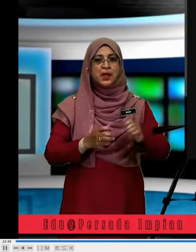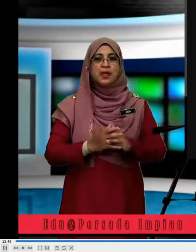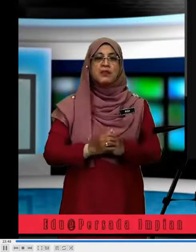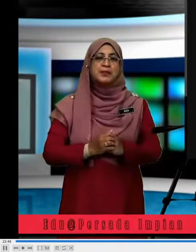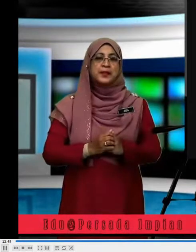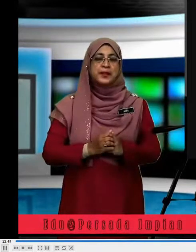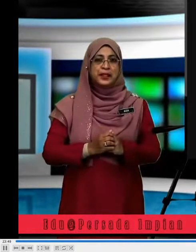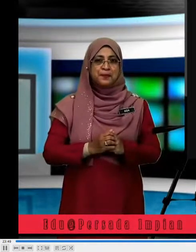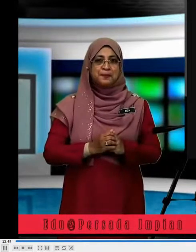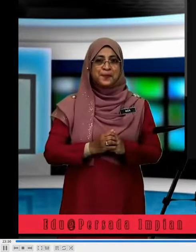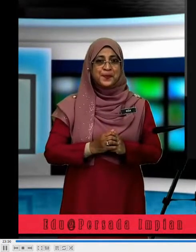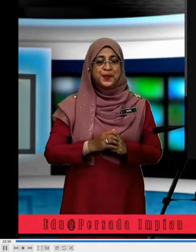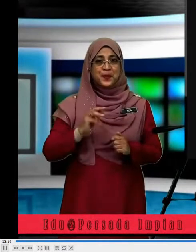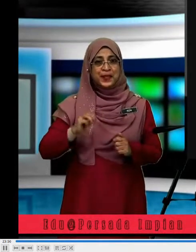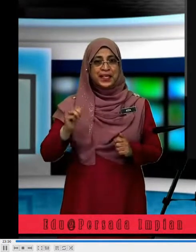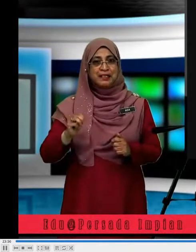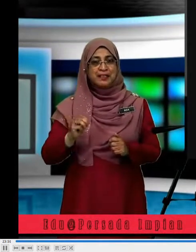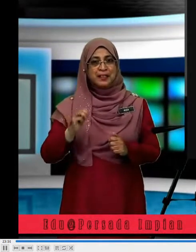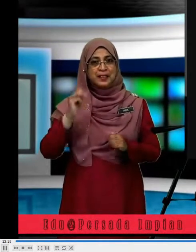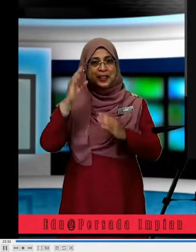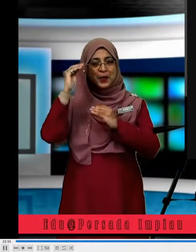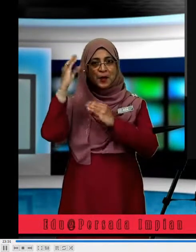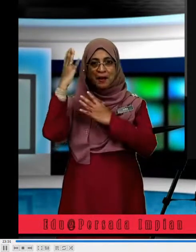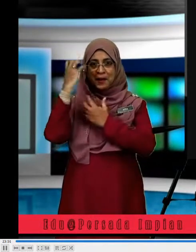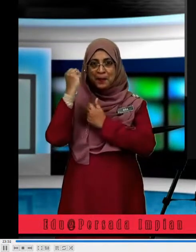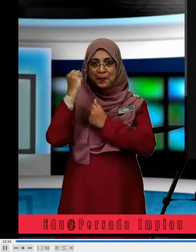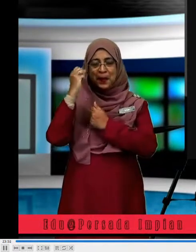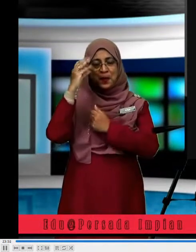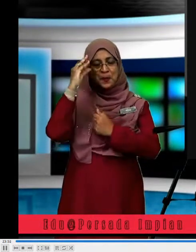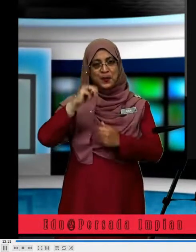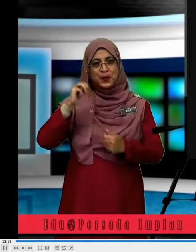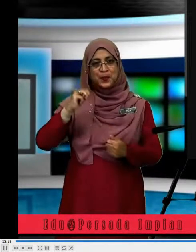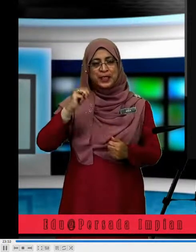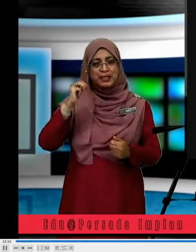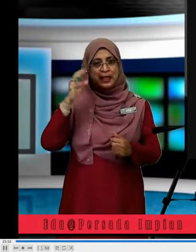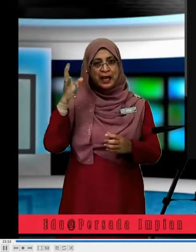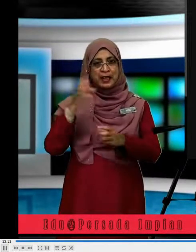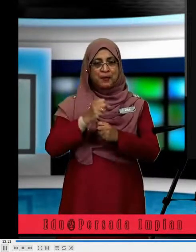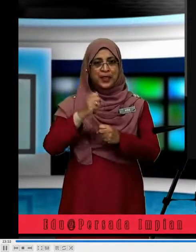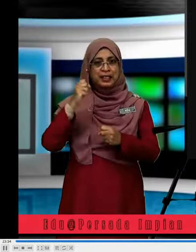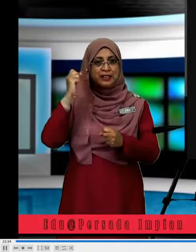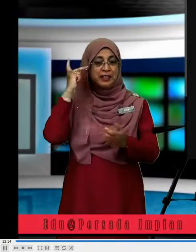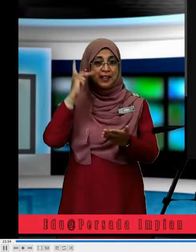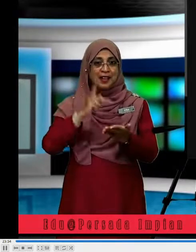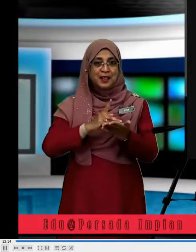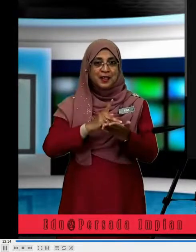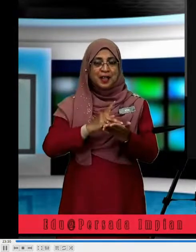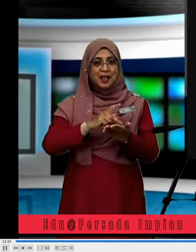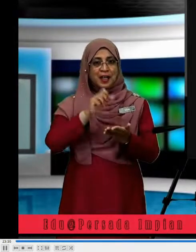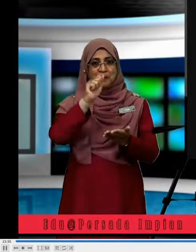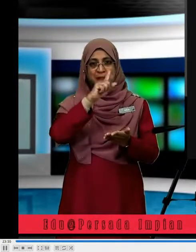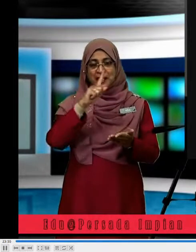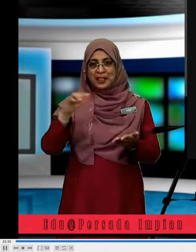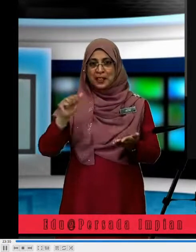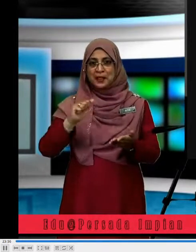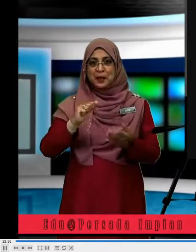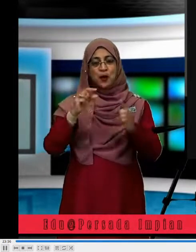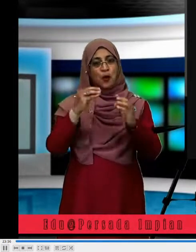Hai berkurangnya Oke murid-murid si kuharap murid-murid nah dapat kenal